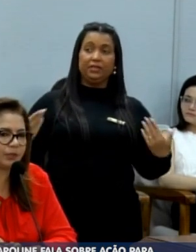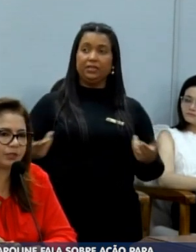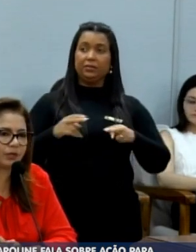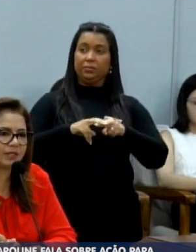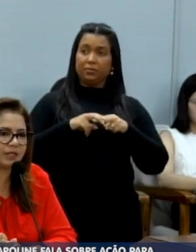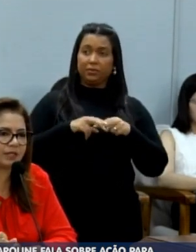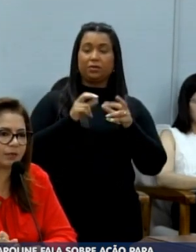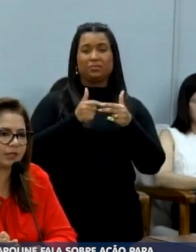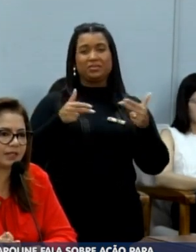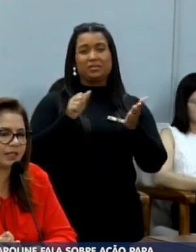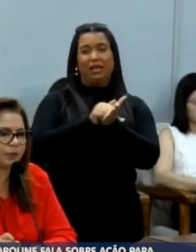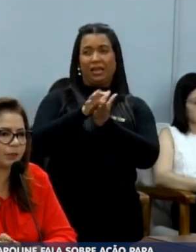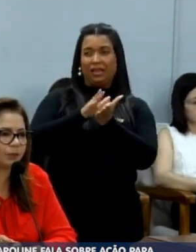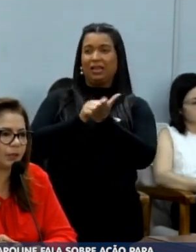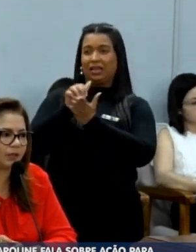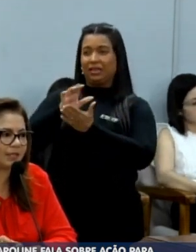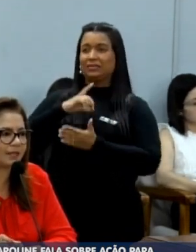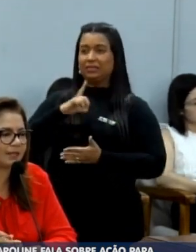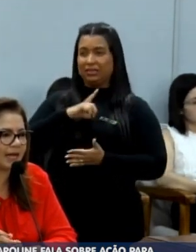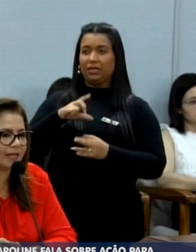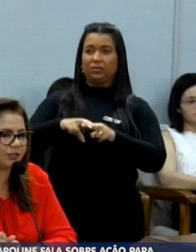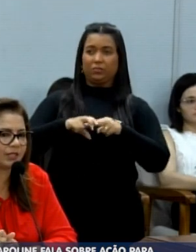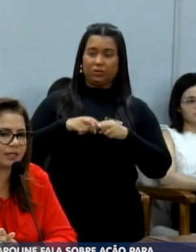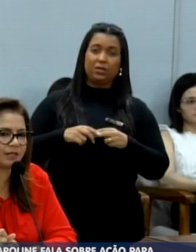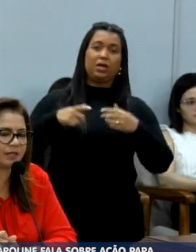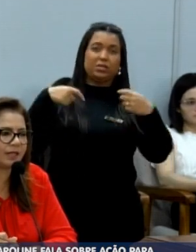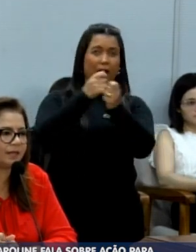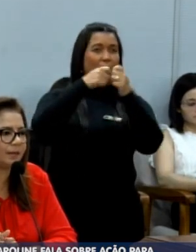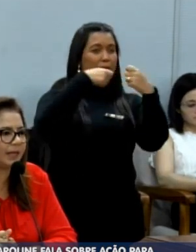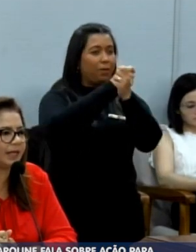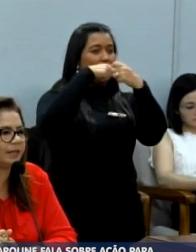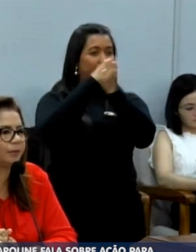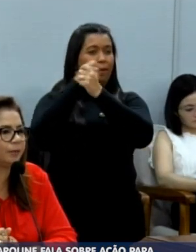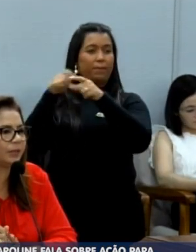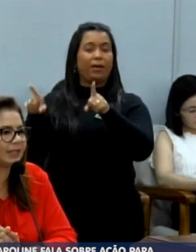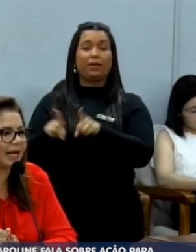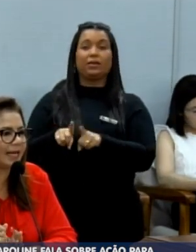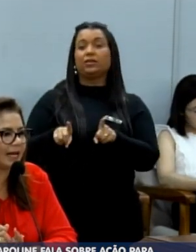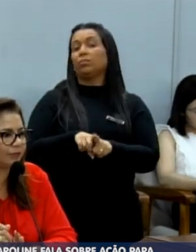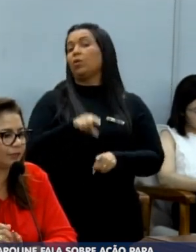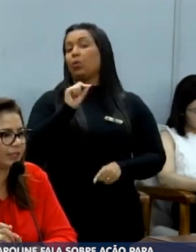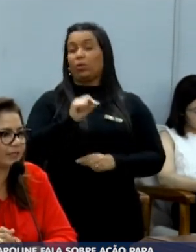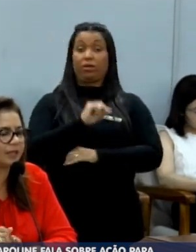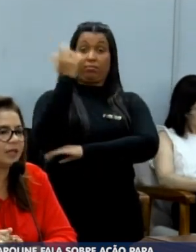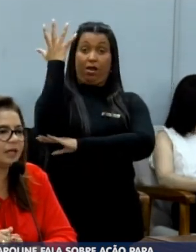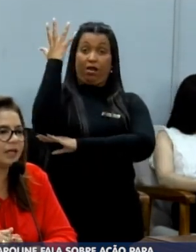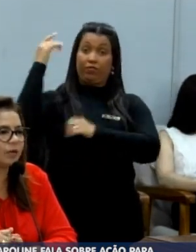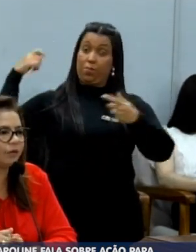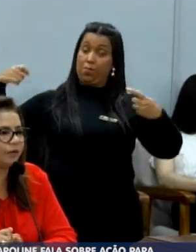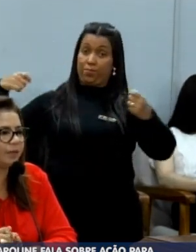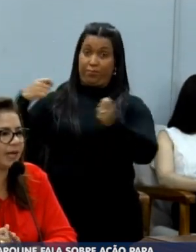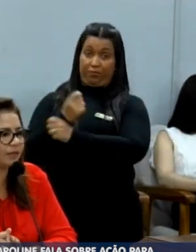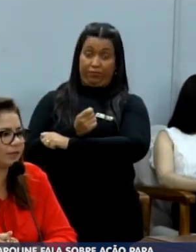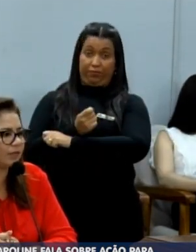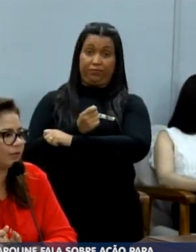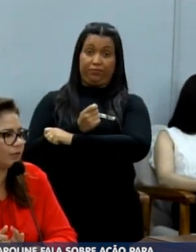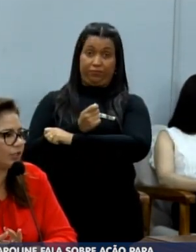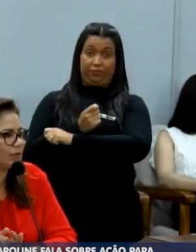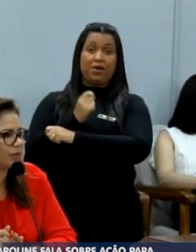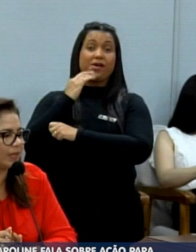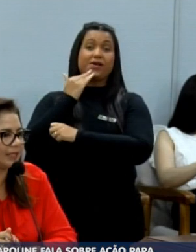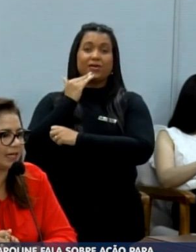devido a algumas punições que estão acontecendo por podas drásticas e também por podar árvores com